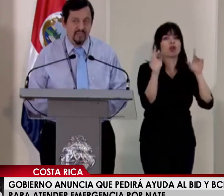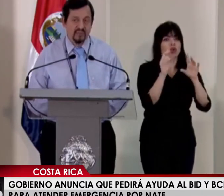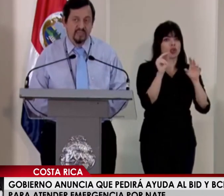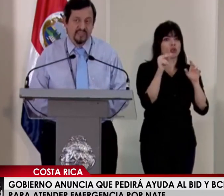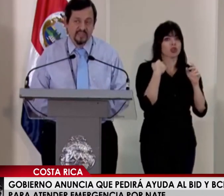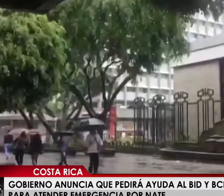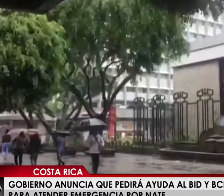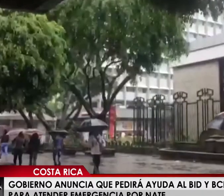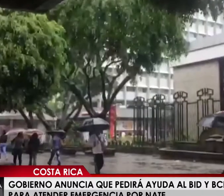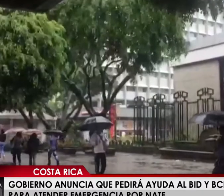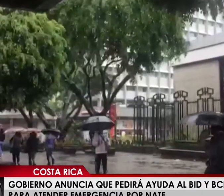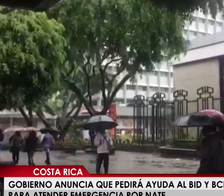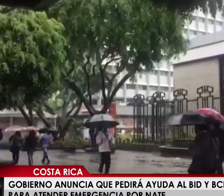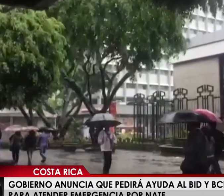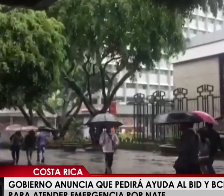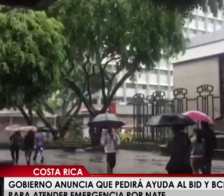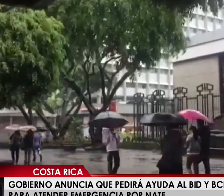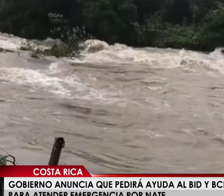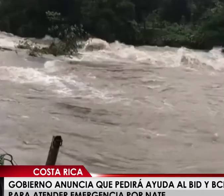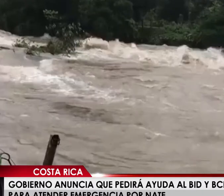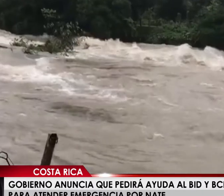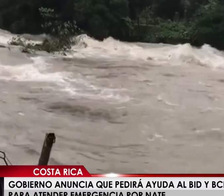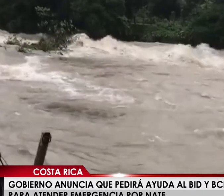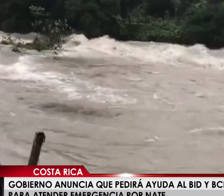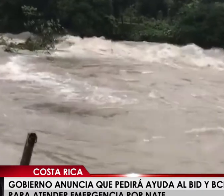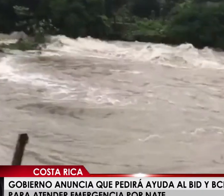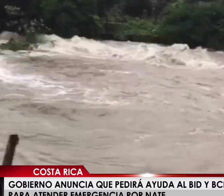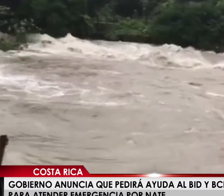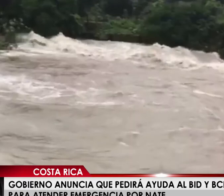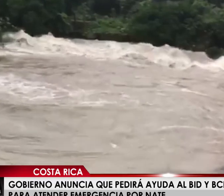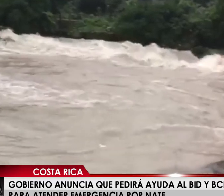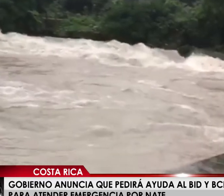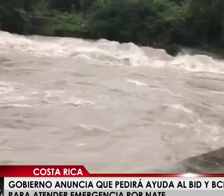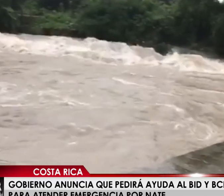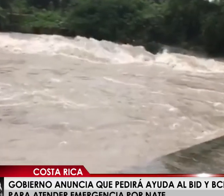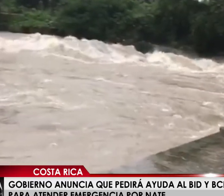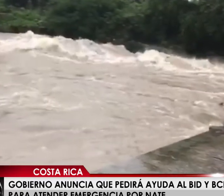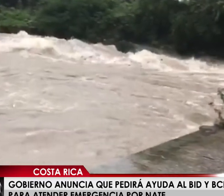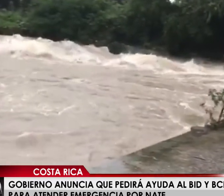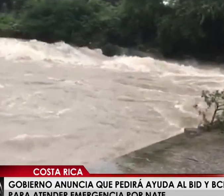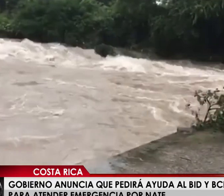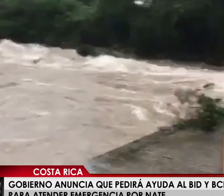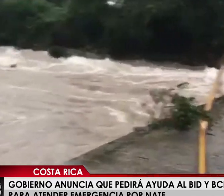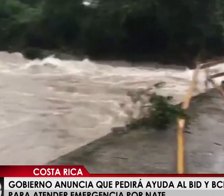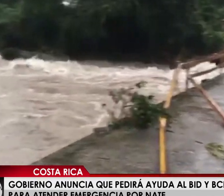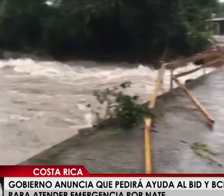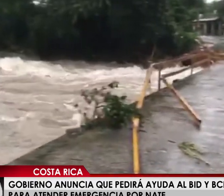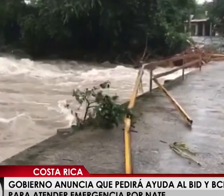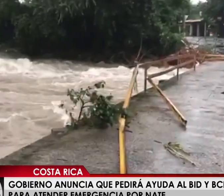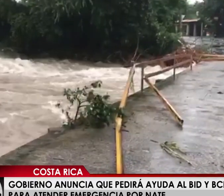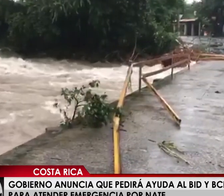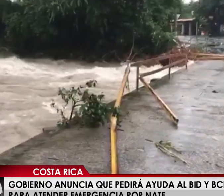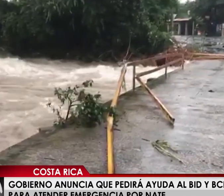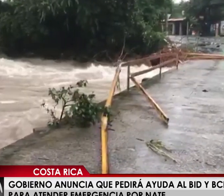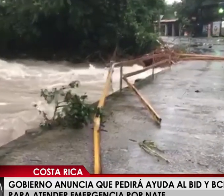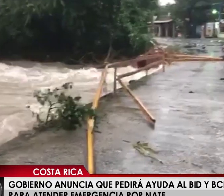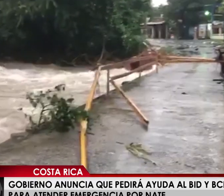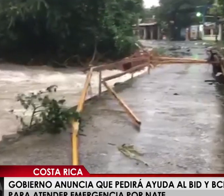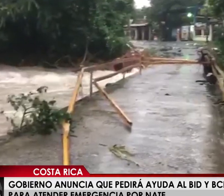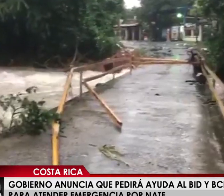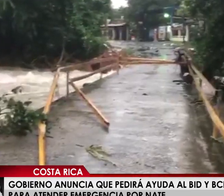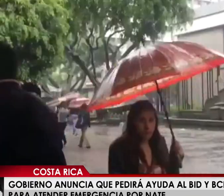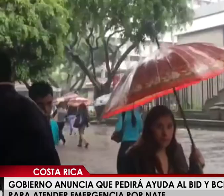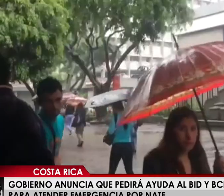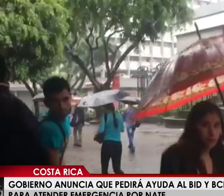Fallas, afirmó que la emergencia por las lluvias no ha pasado, debido a los eventuales efectos que podría tener en este país centroamericano otro